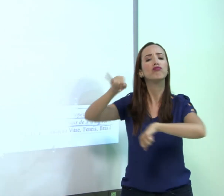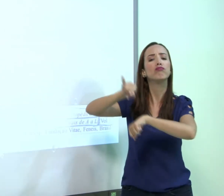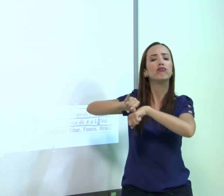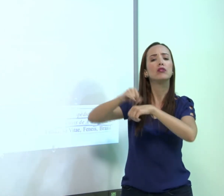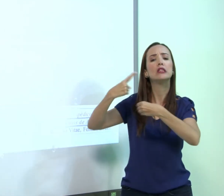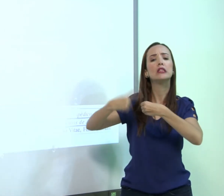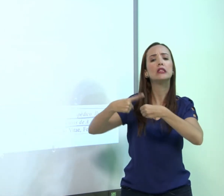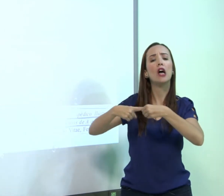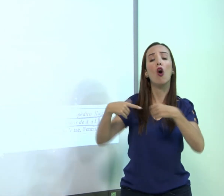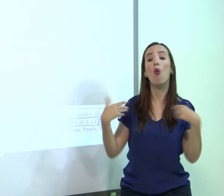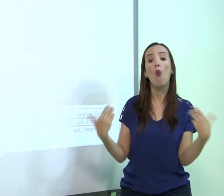Depois, coloca o local.